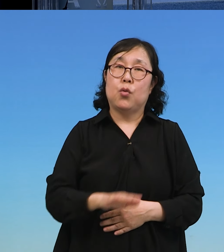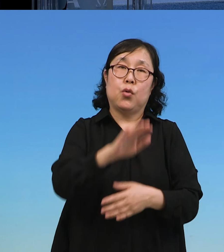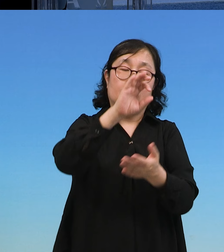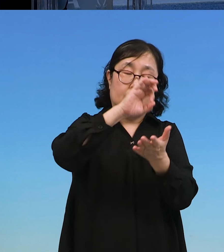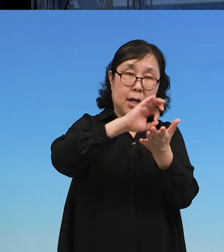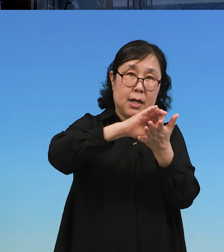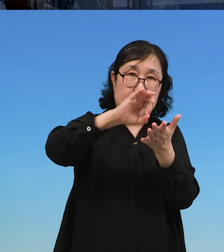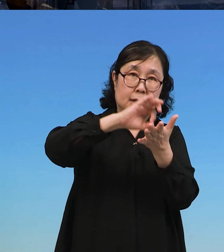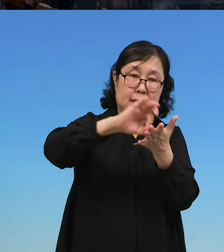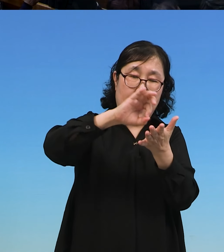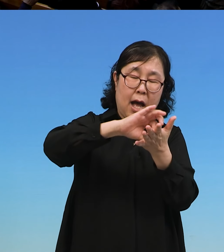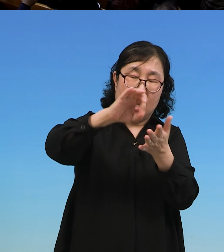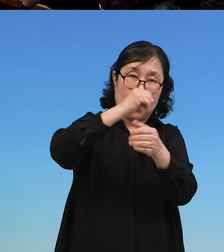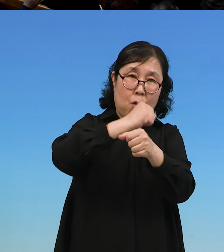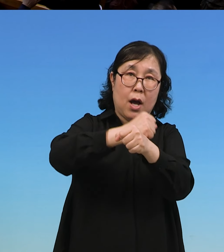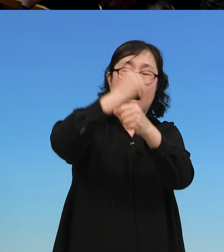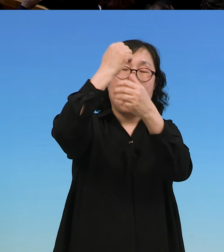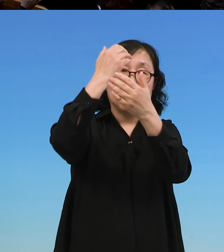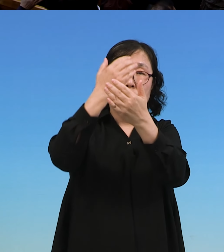사용하소서.